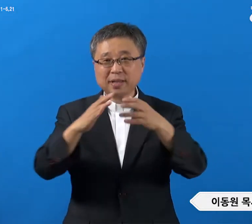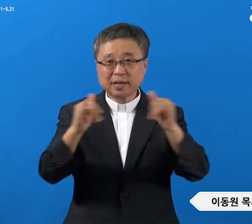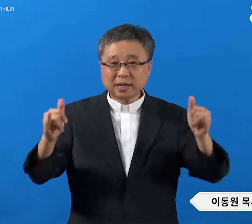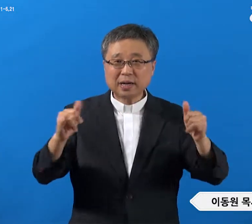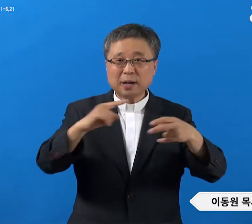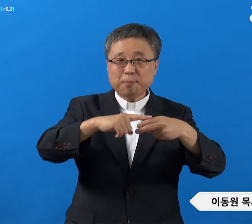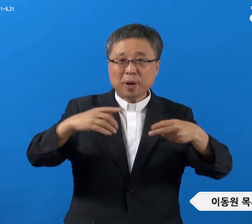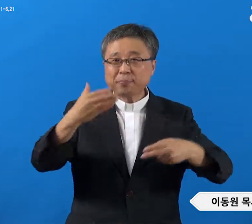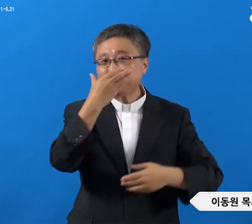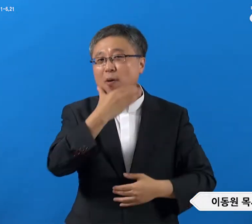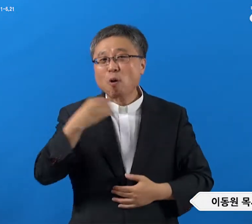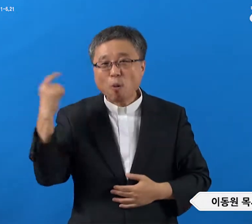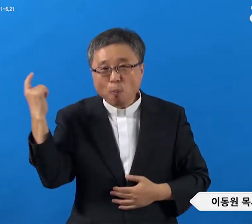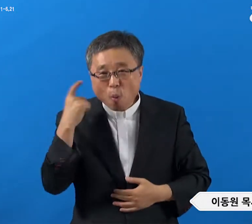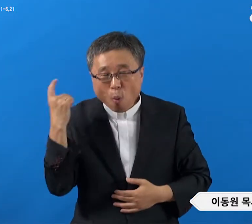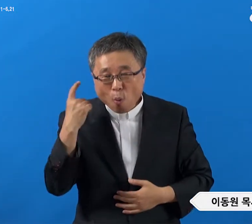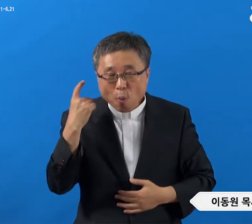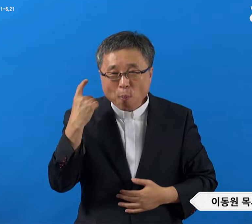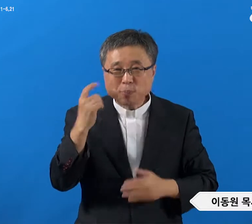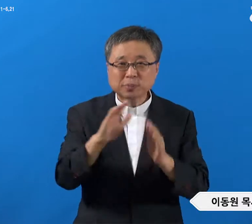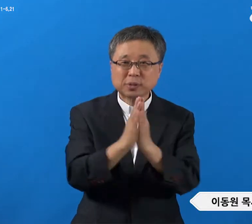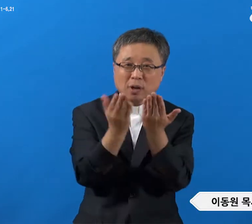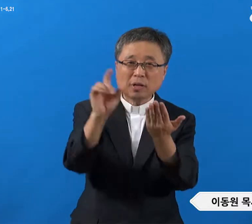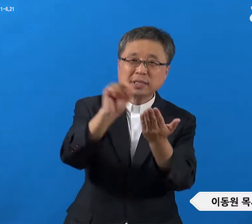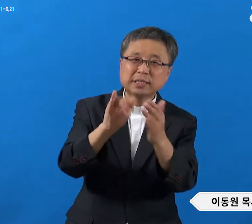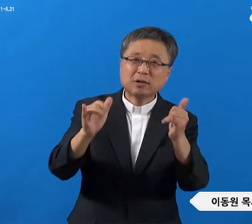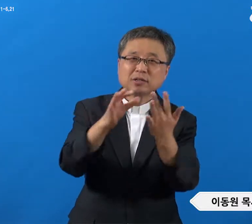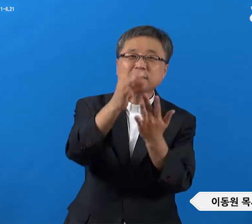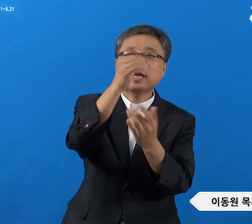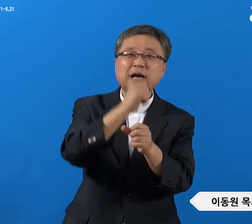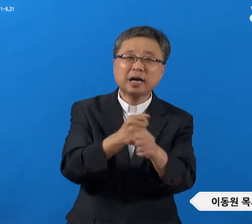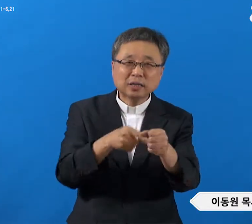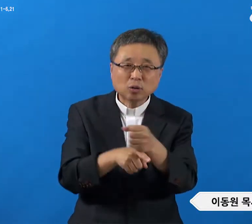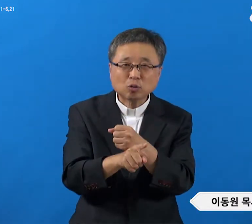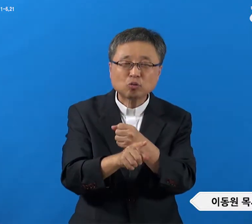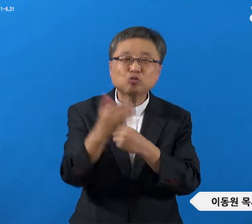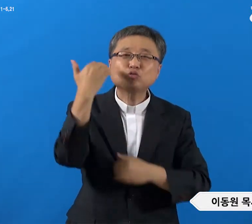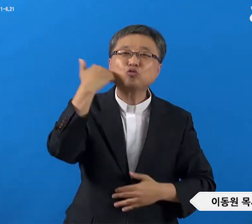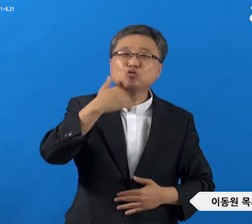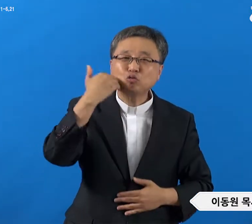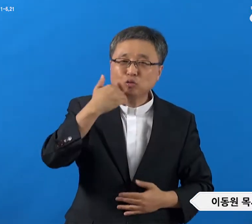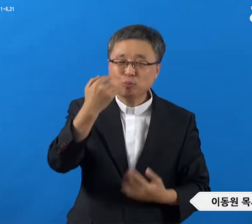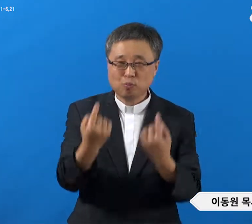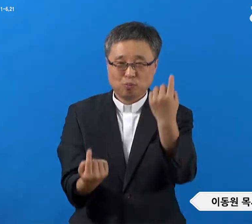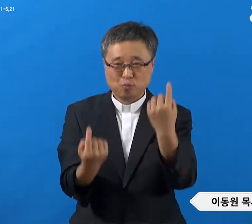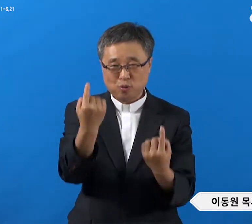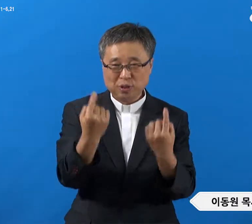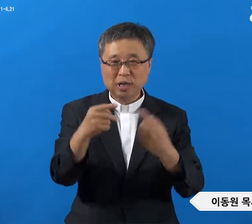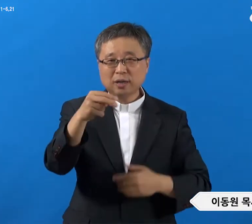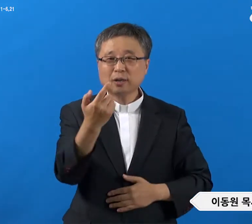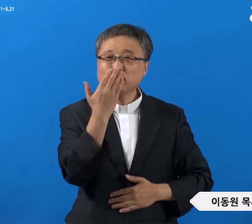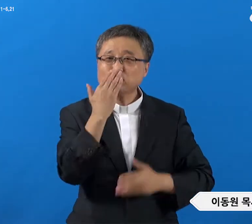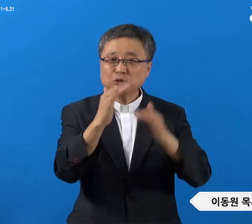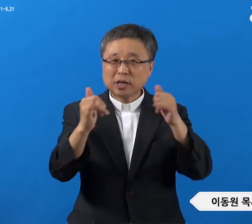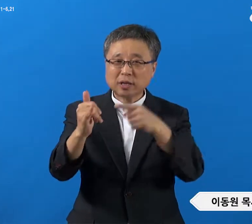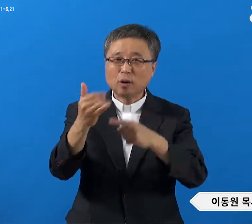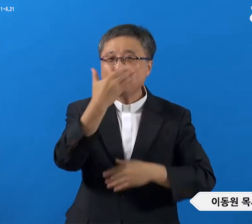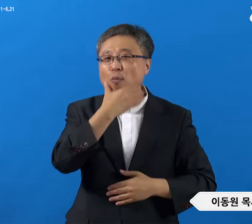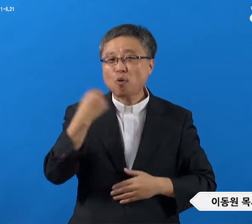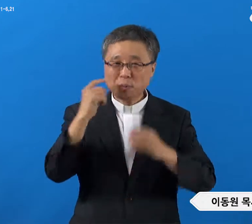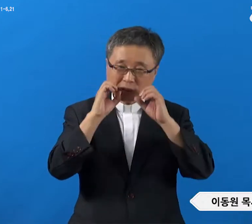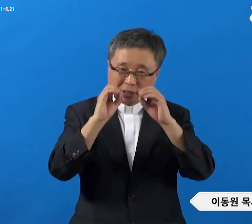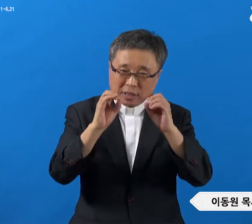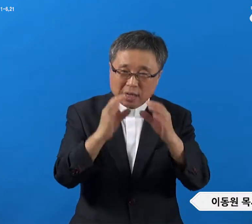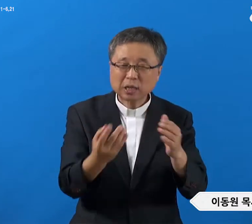이 마태복음서의 기자로 선택한 이유는 무엇보다 누구보다도 자, 유대인들에게 복음을 전하기